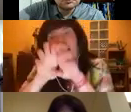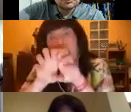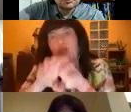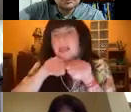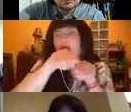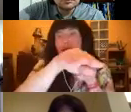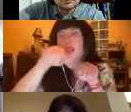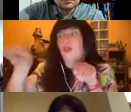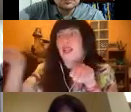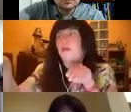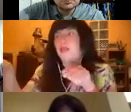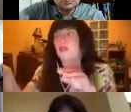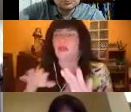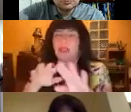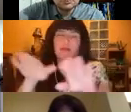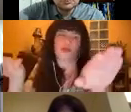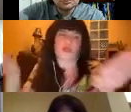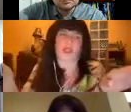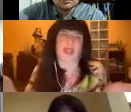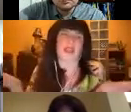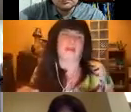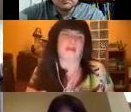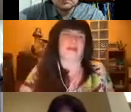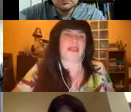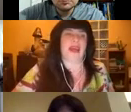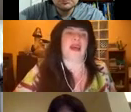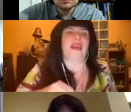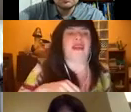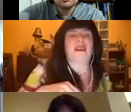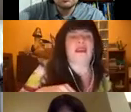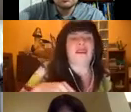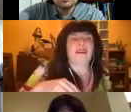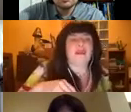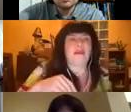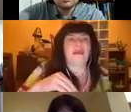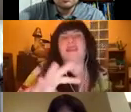nuclear era el proceso y tenían los elementos, las otras funciones más, ¿verdad?,